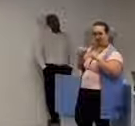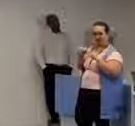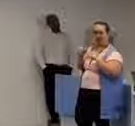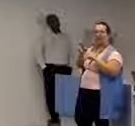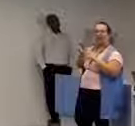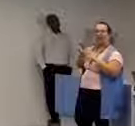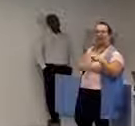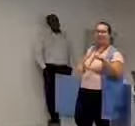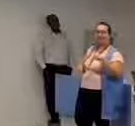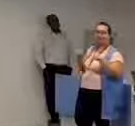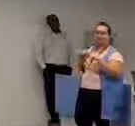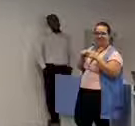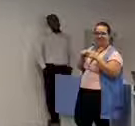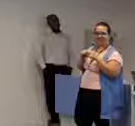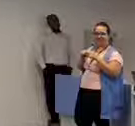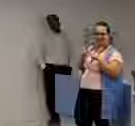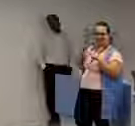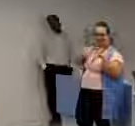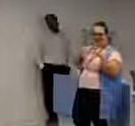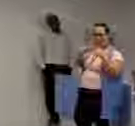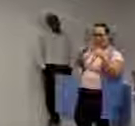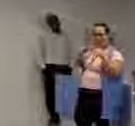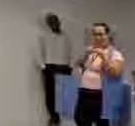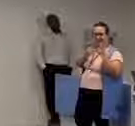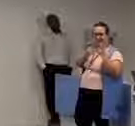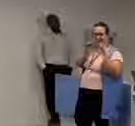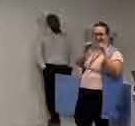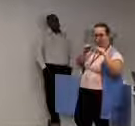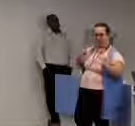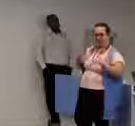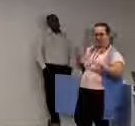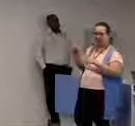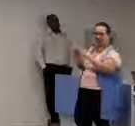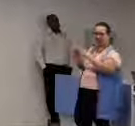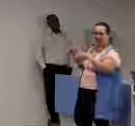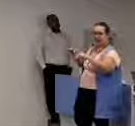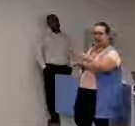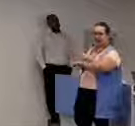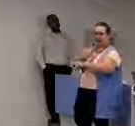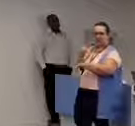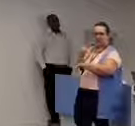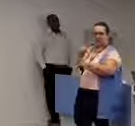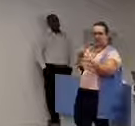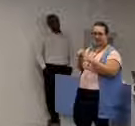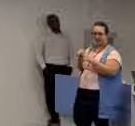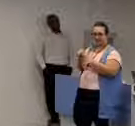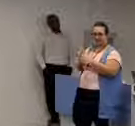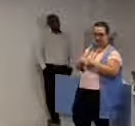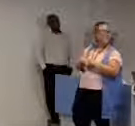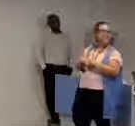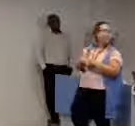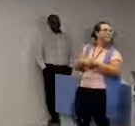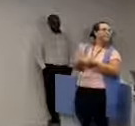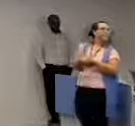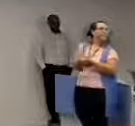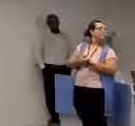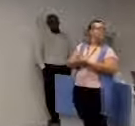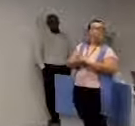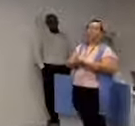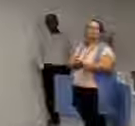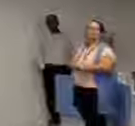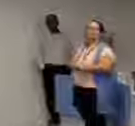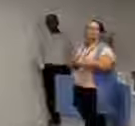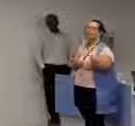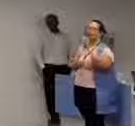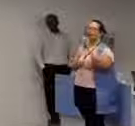quadrado, poderia ser qualquer coisa. Aqui no CAD verticalizado não. No CAD verticalizado, as funções que eu tenho são